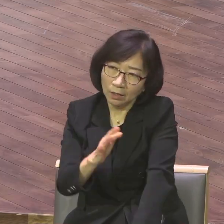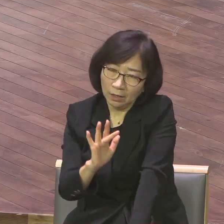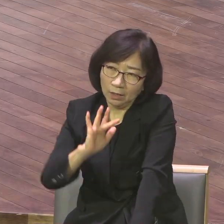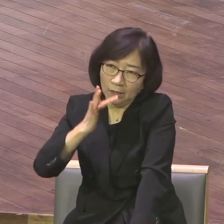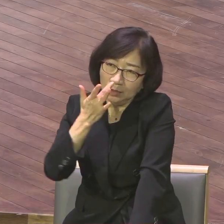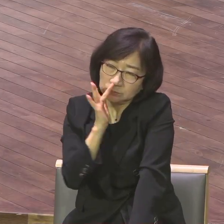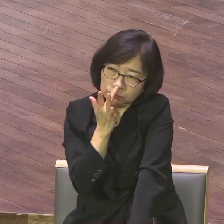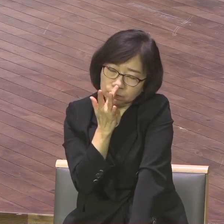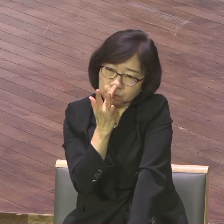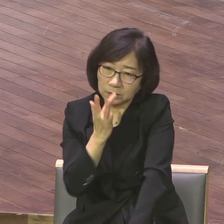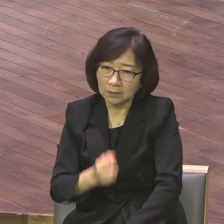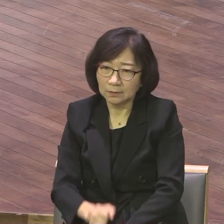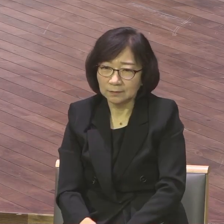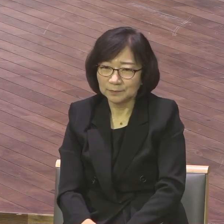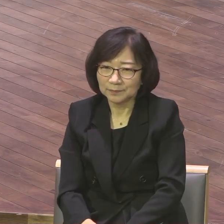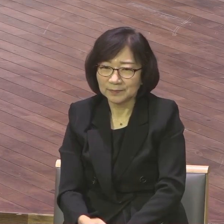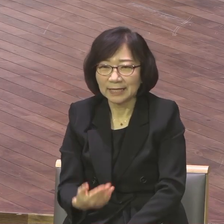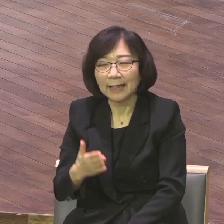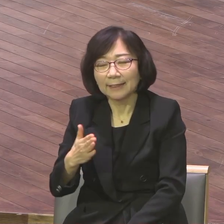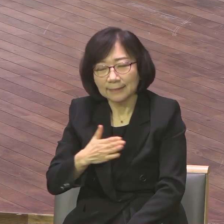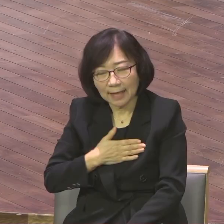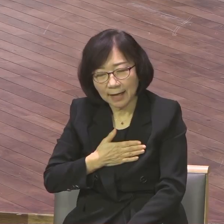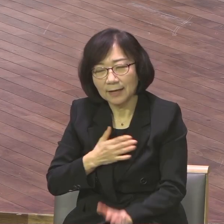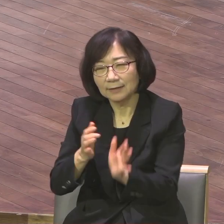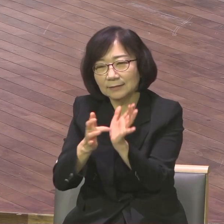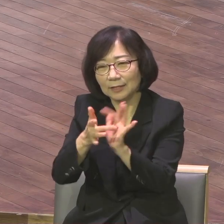자, 나는 생명의 떡이니.